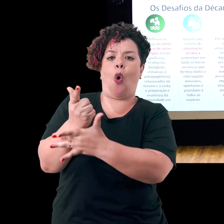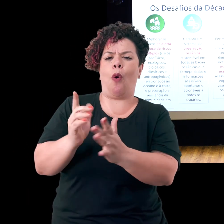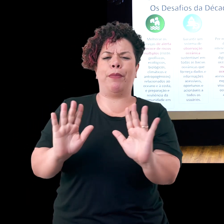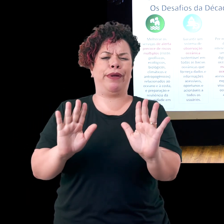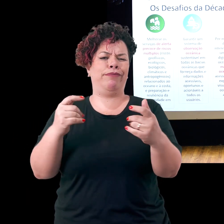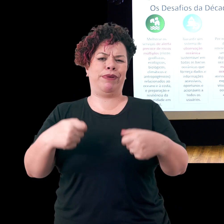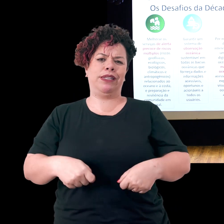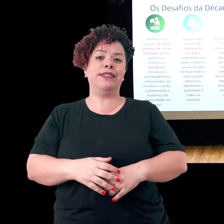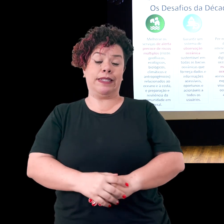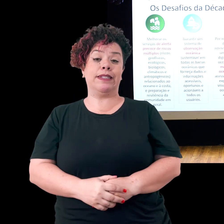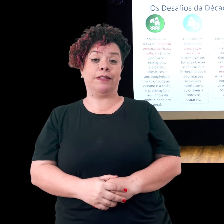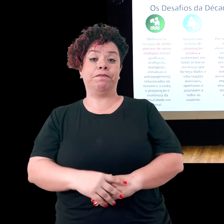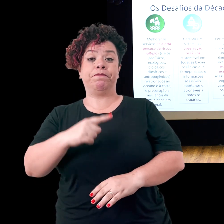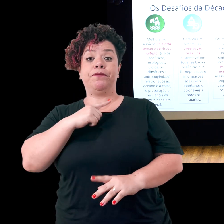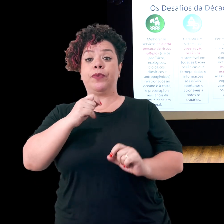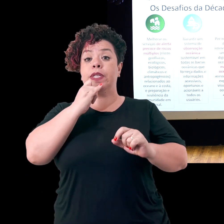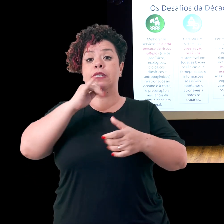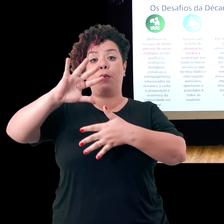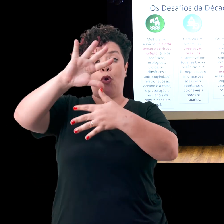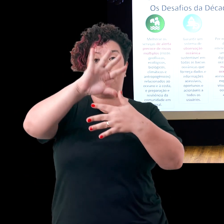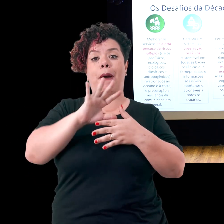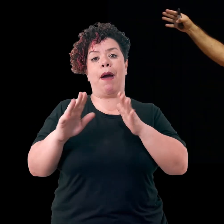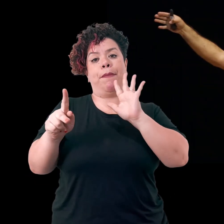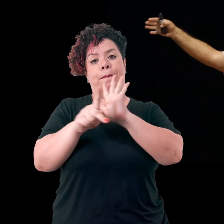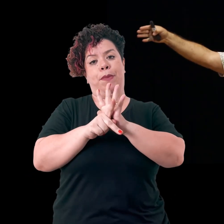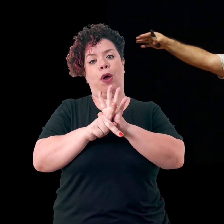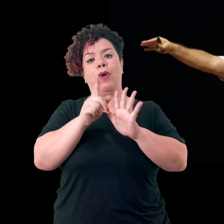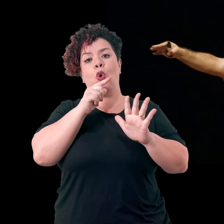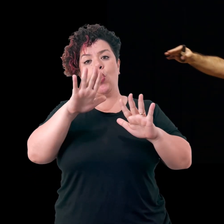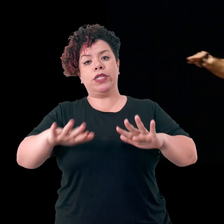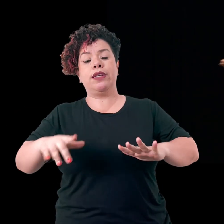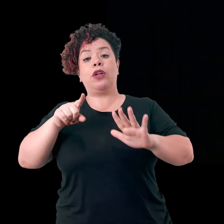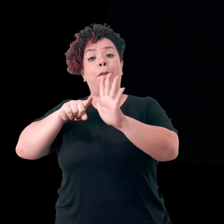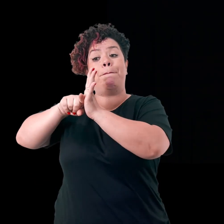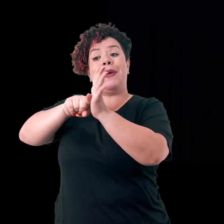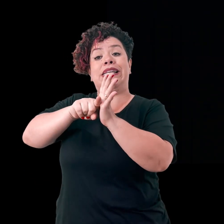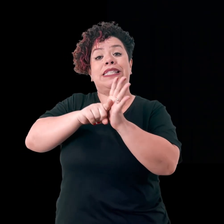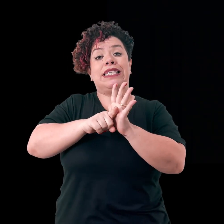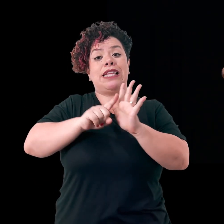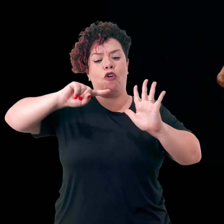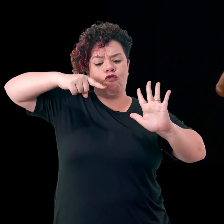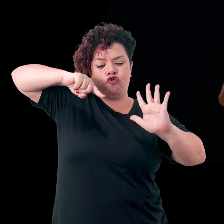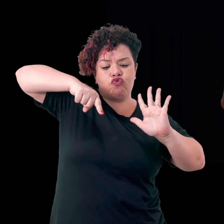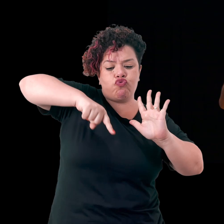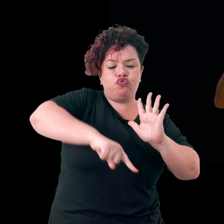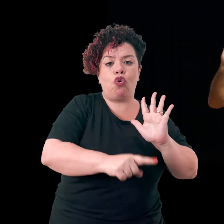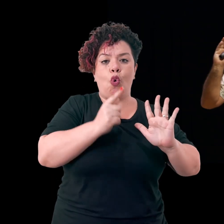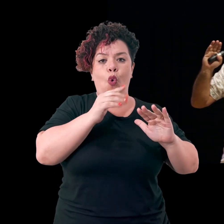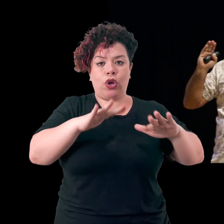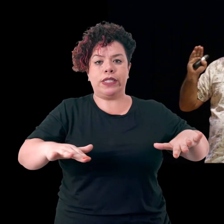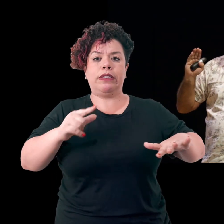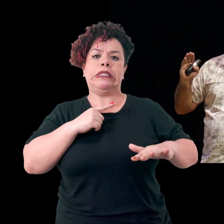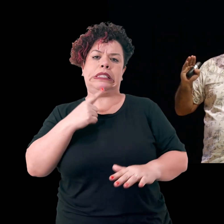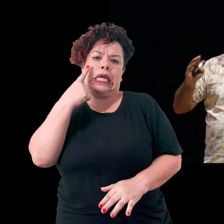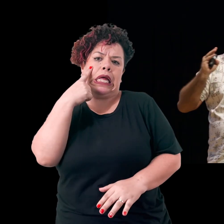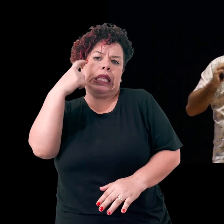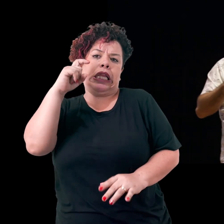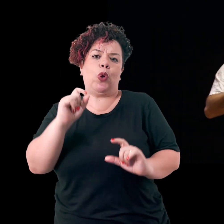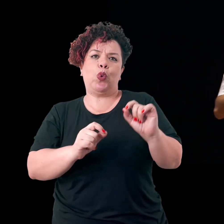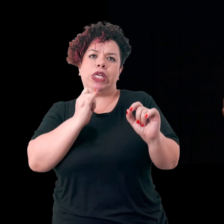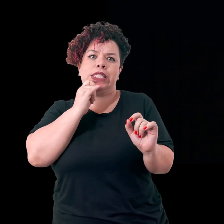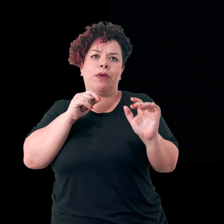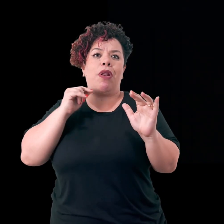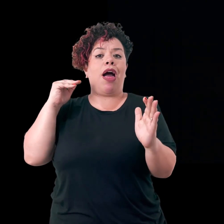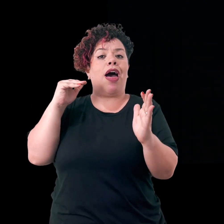E para seguir, né, o mapa dinâmico do oceano, aqui a gente está falando muito de mapear o fundo do oceano. Existe uma intenção de mapear o fundo do oceano